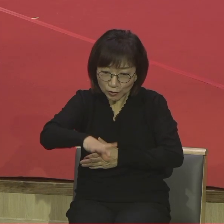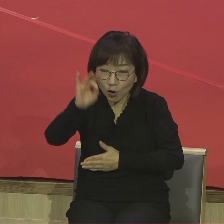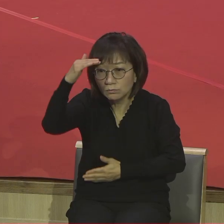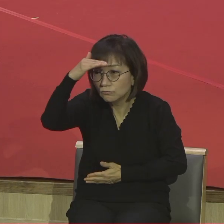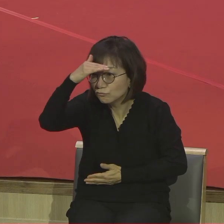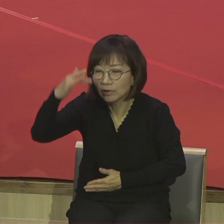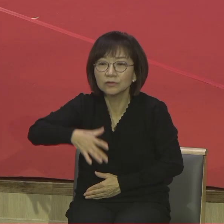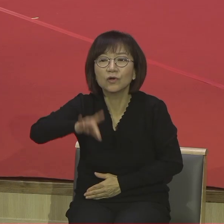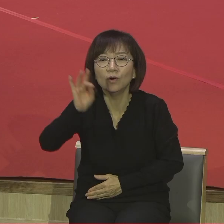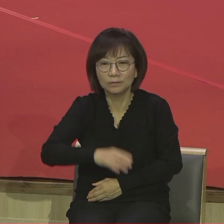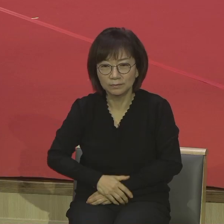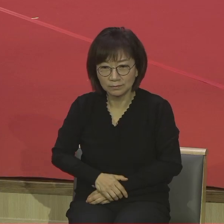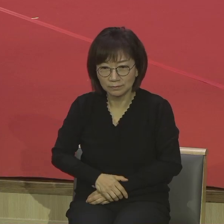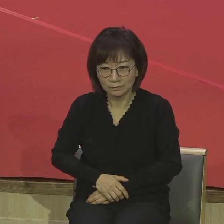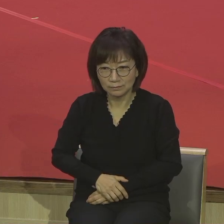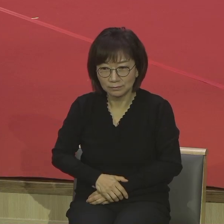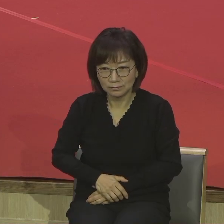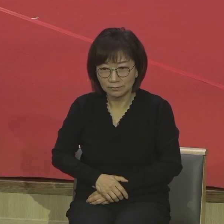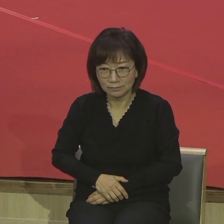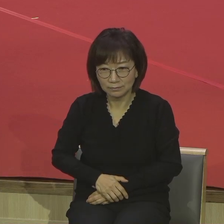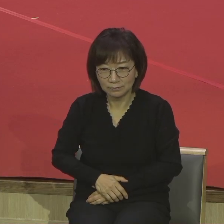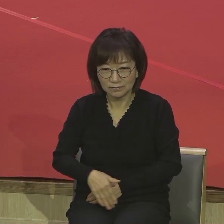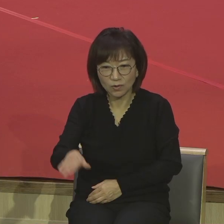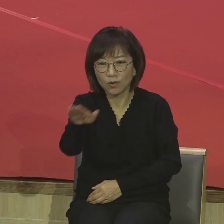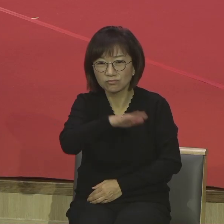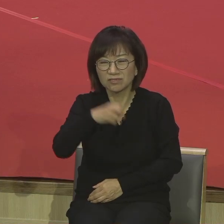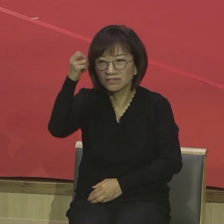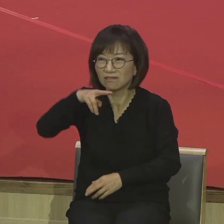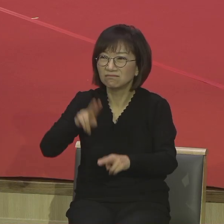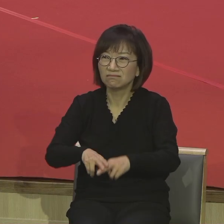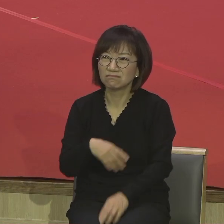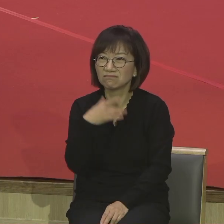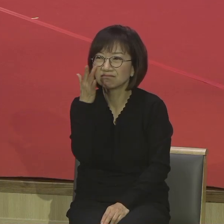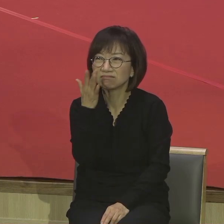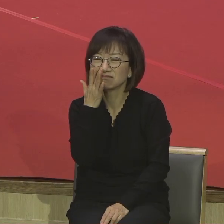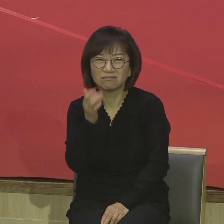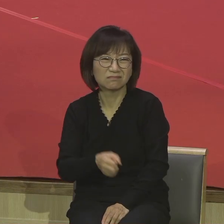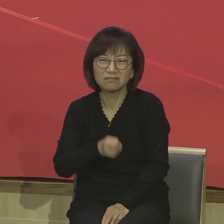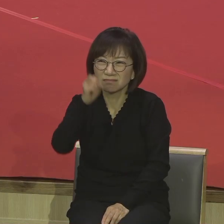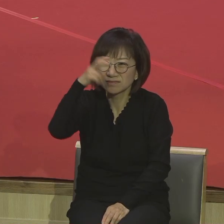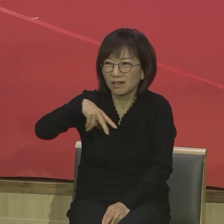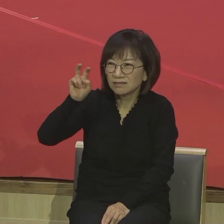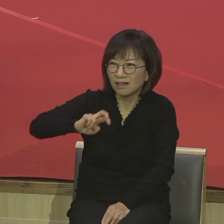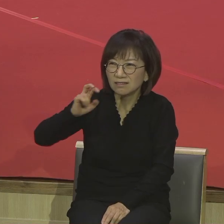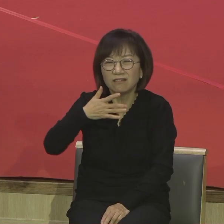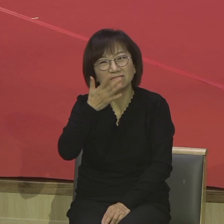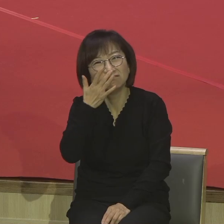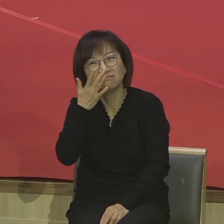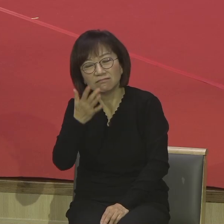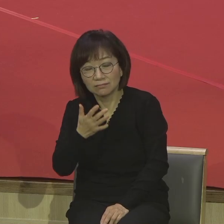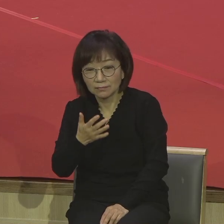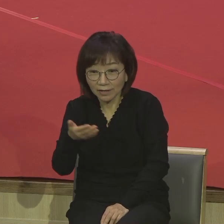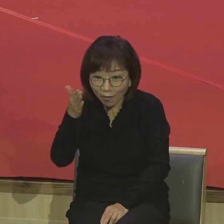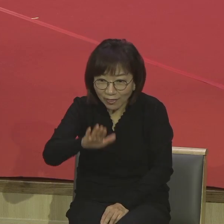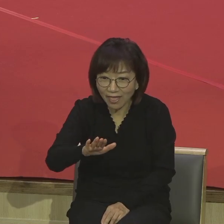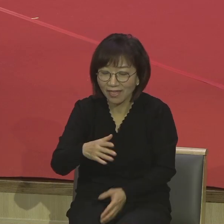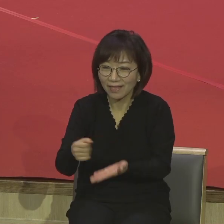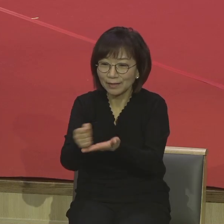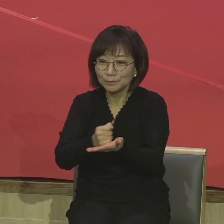감탄했다. 여러분 보지도 않잖아요. 뭐 본들도 뭐 그냥 즐기고 끝나잖아요. 너무 감격 눈물.